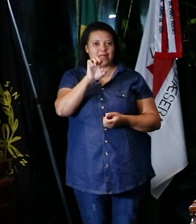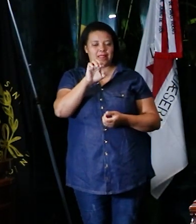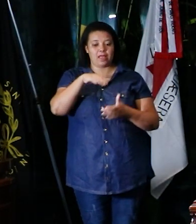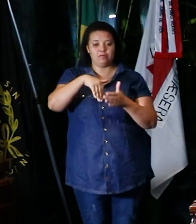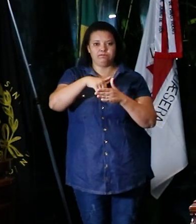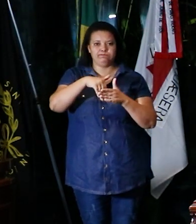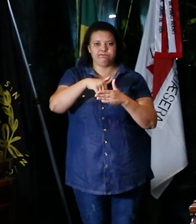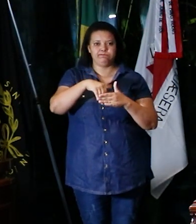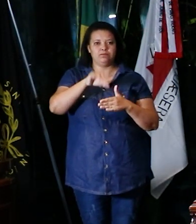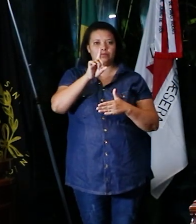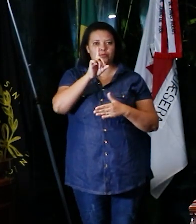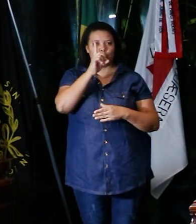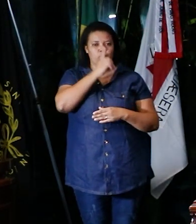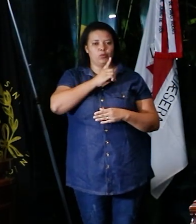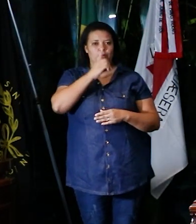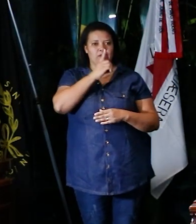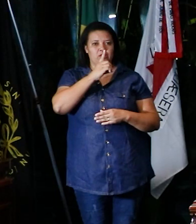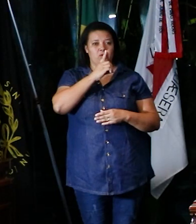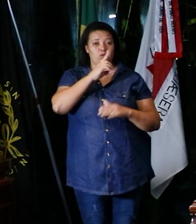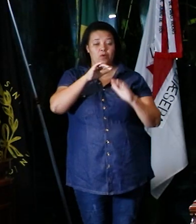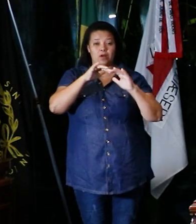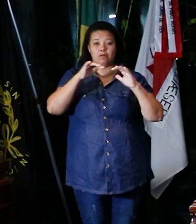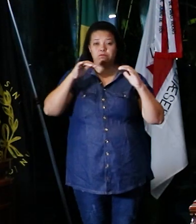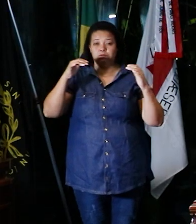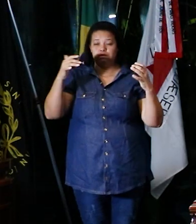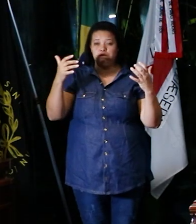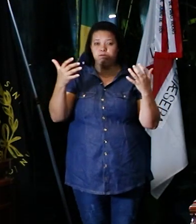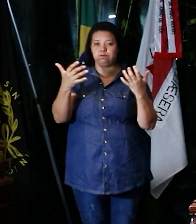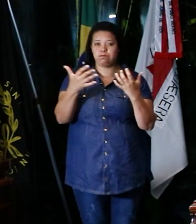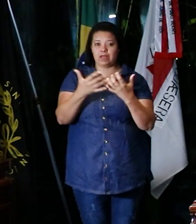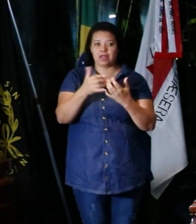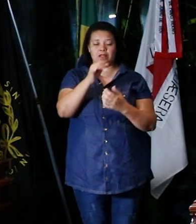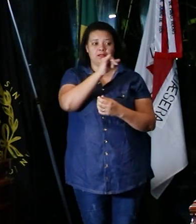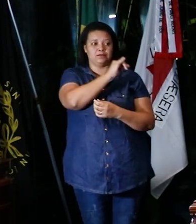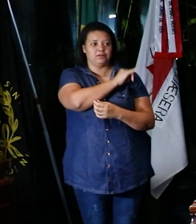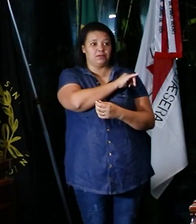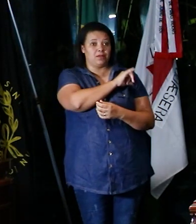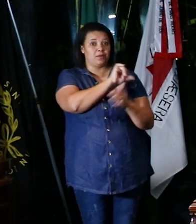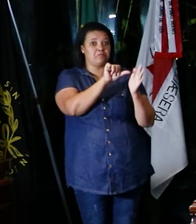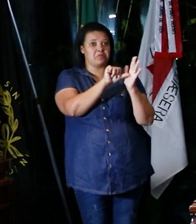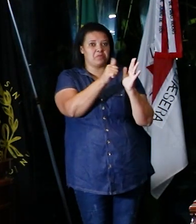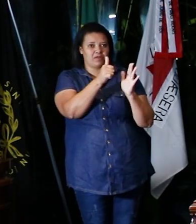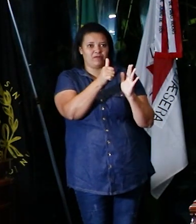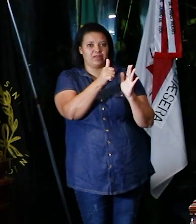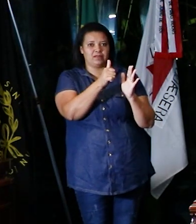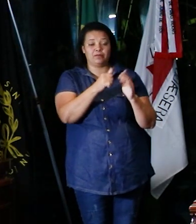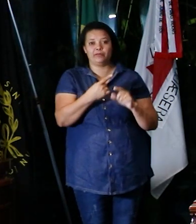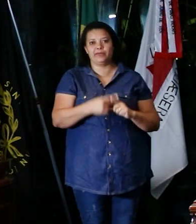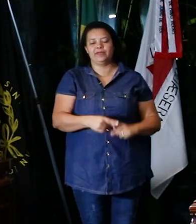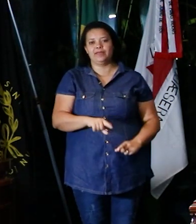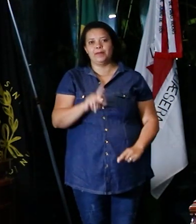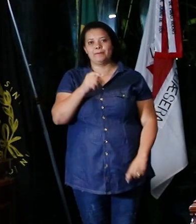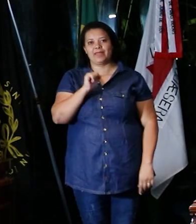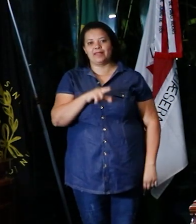domingo... no Maracanã, a primeira despedida do Pelé, porque ele fez umas 15, né?